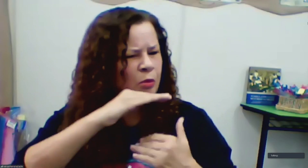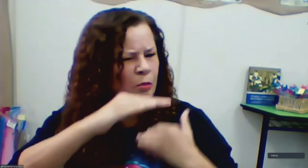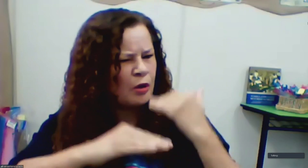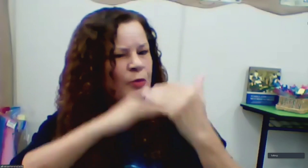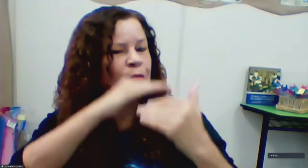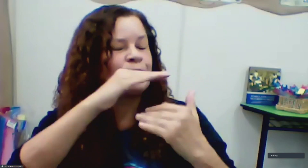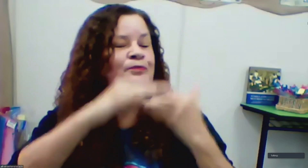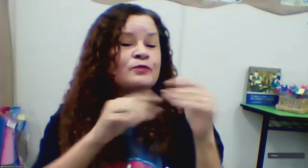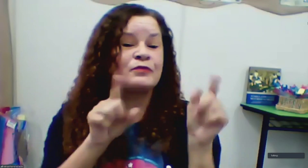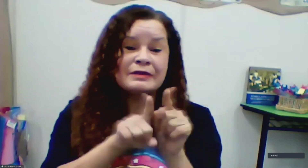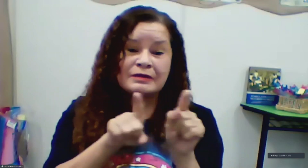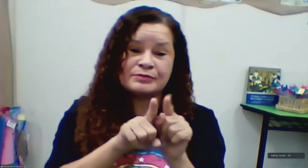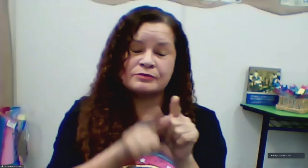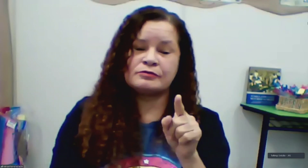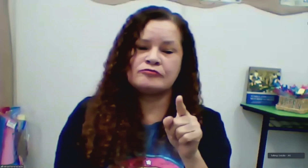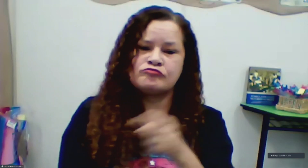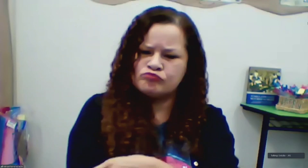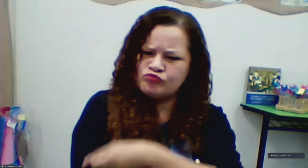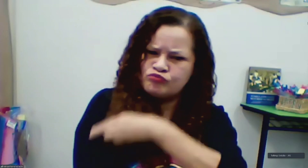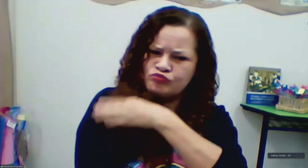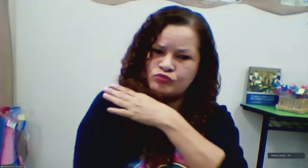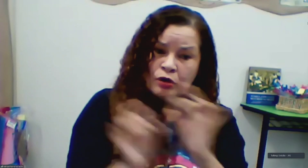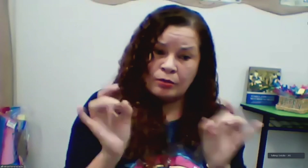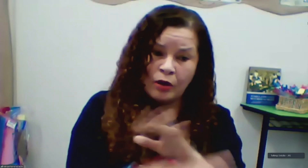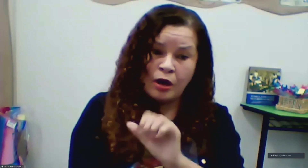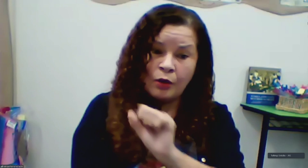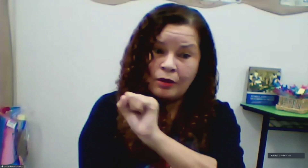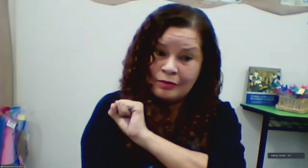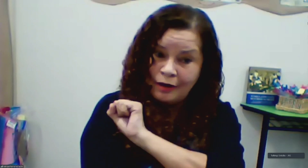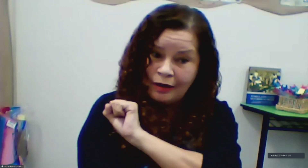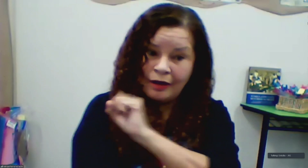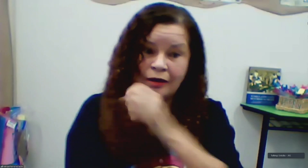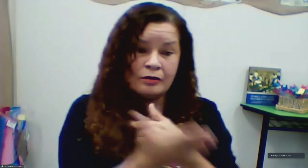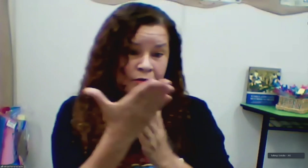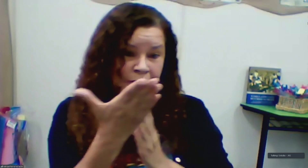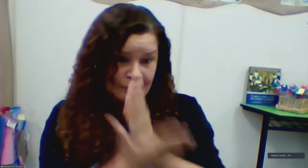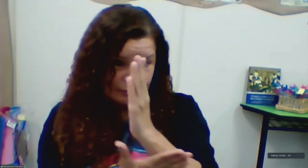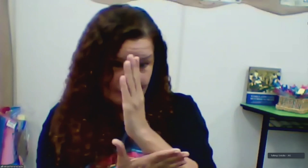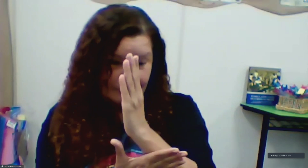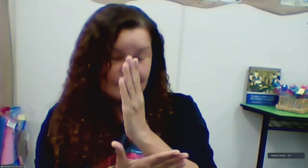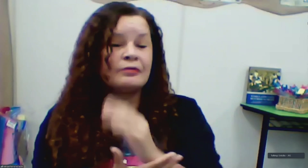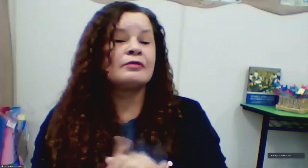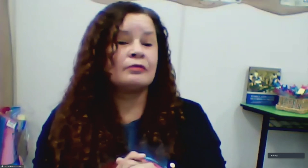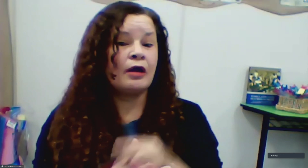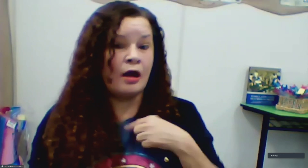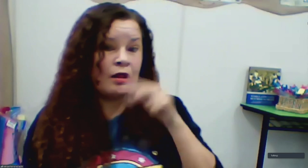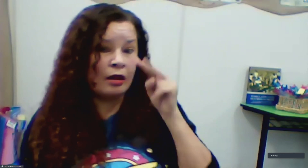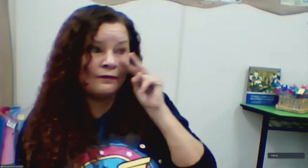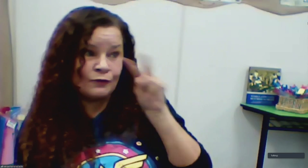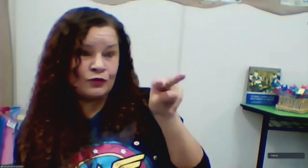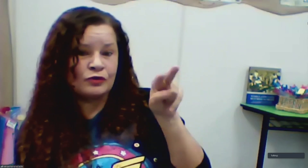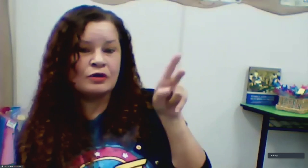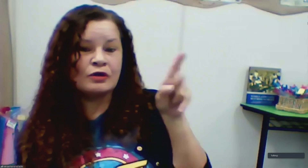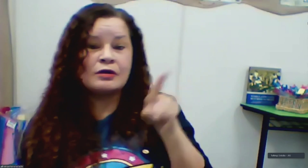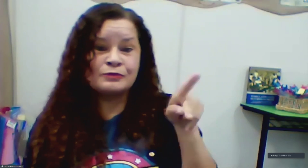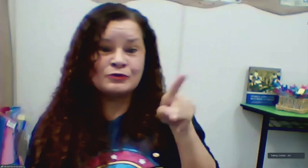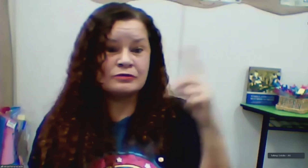a oitava série e passei. E os professores vieram e falaram, você viu? Você passou. Nossa,